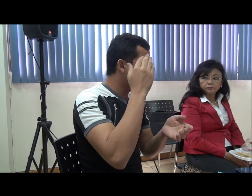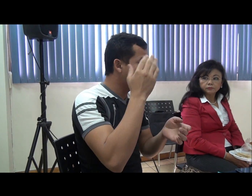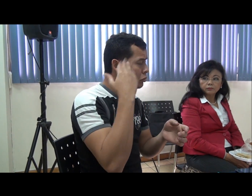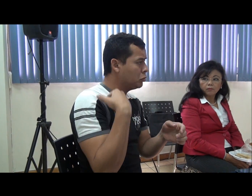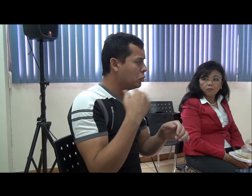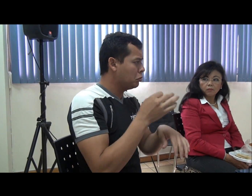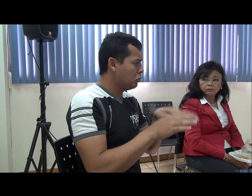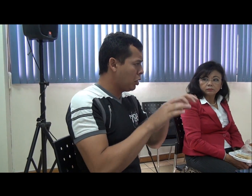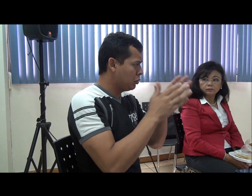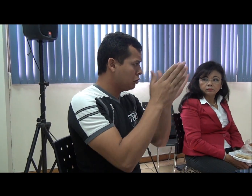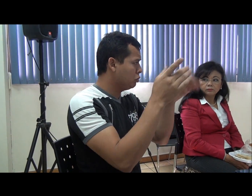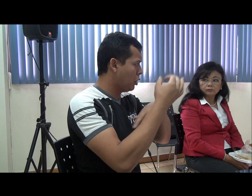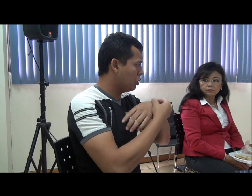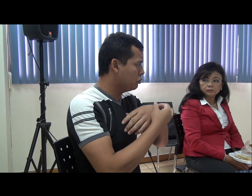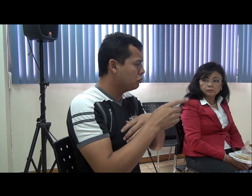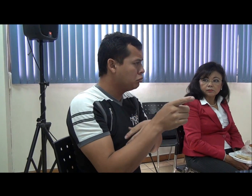ellos no sabían si